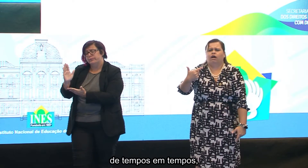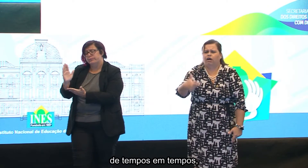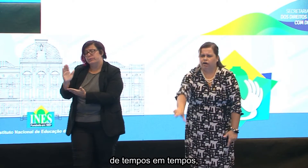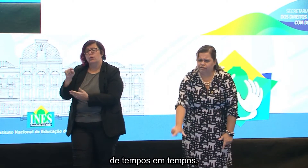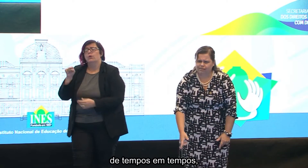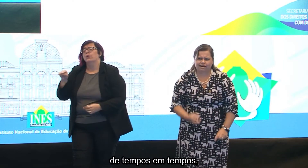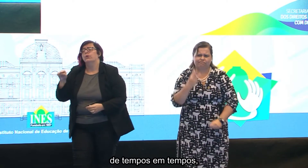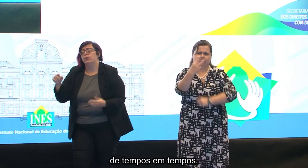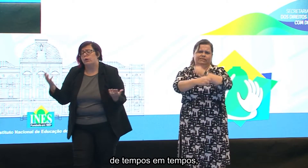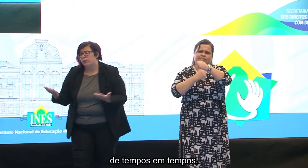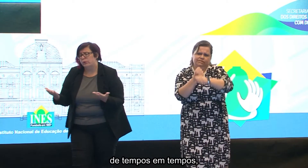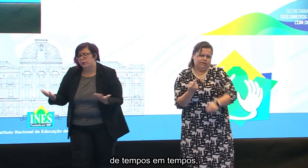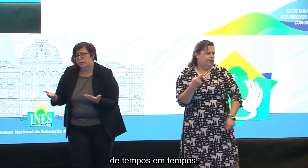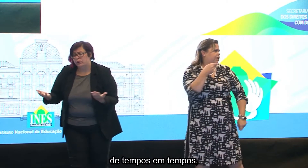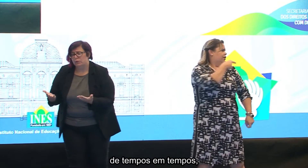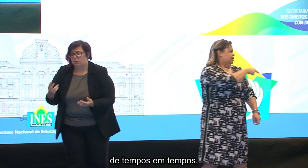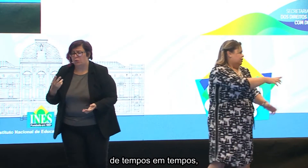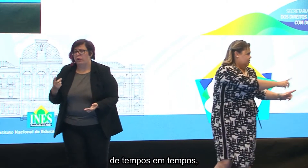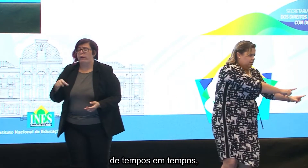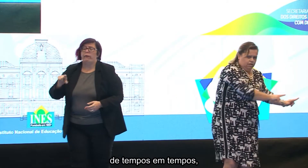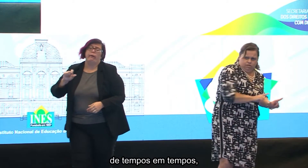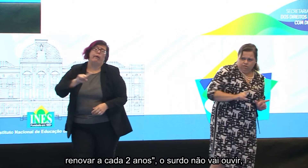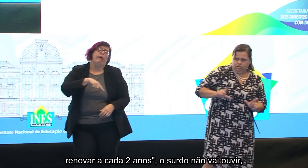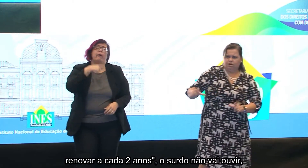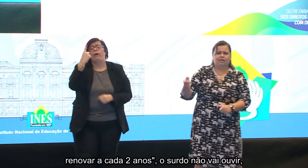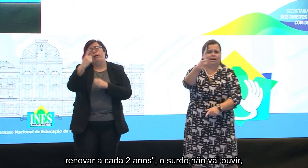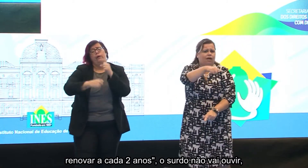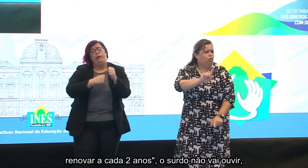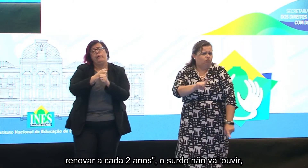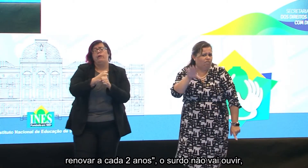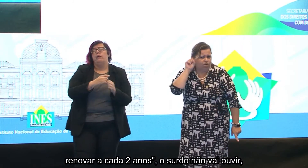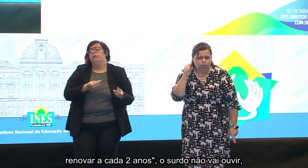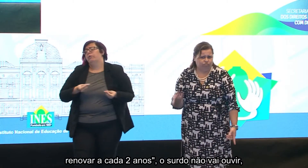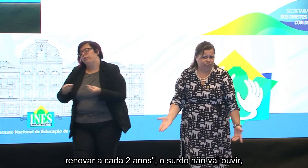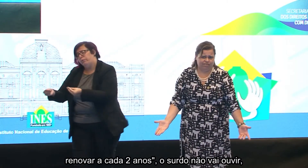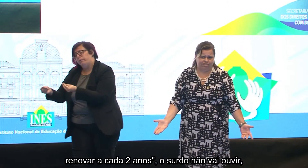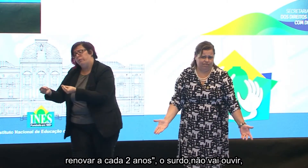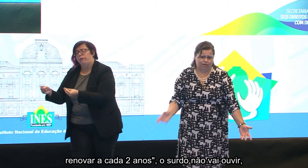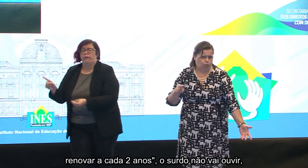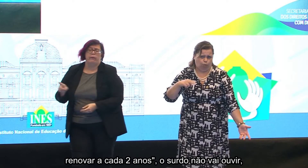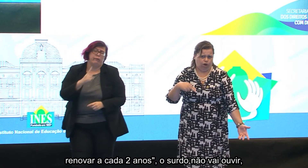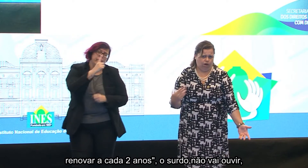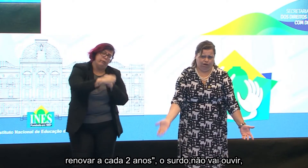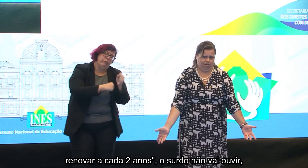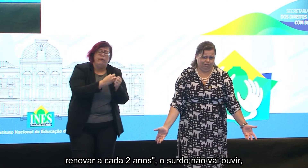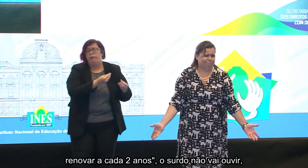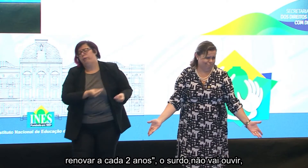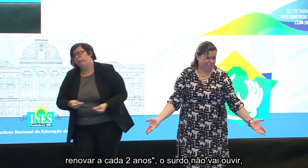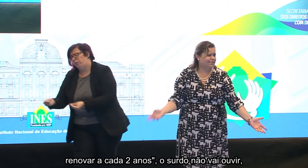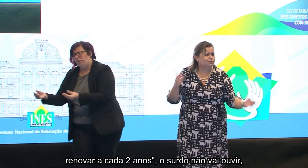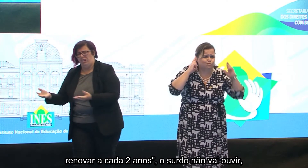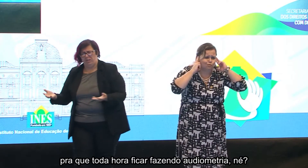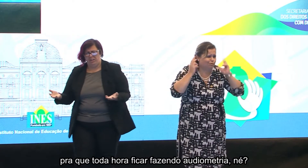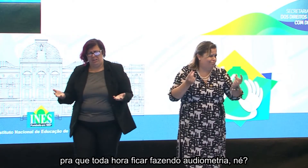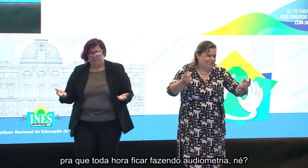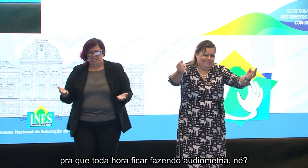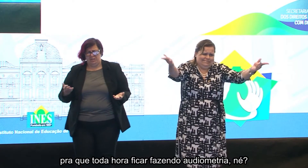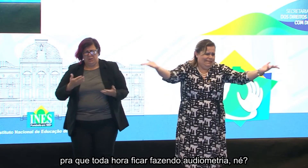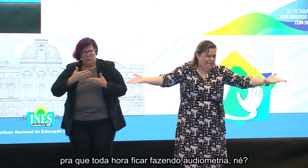de tempos em tempos. Então, de novo, renovar a cada 3 anos, de novo. O surdo não vai ouvir. Então, para que toda hora ficar